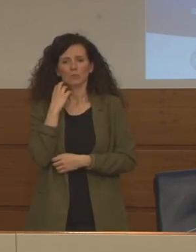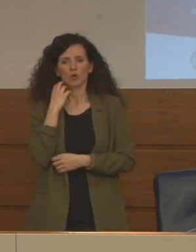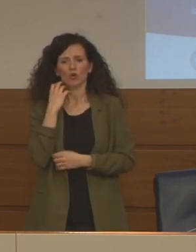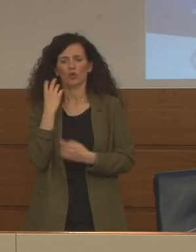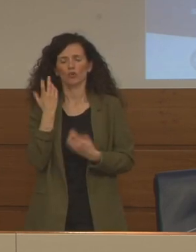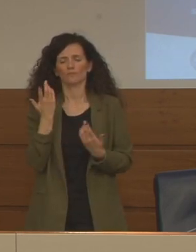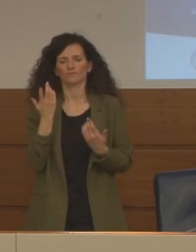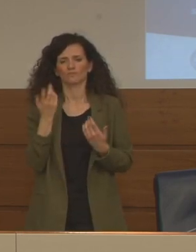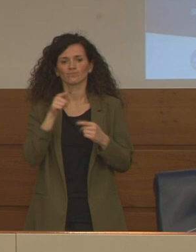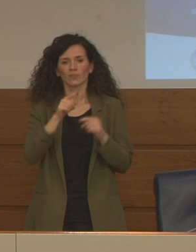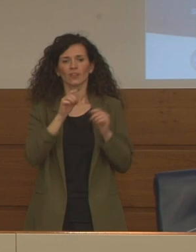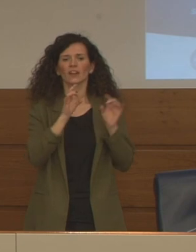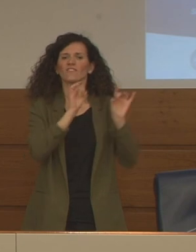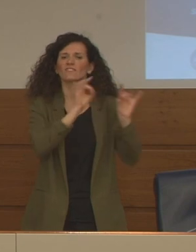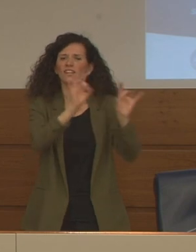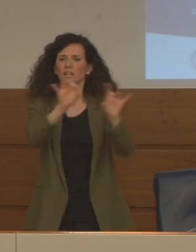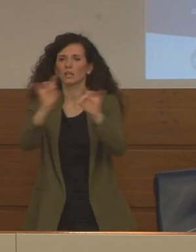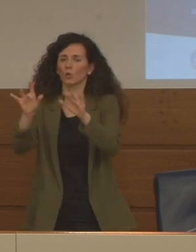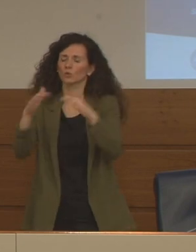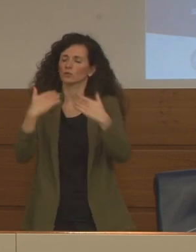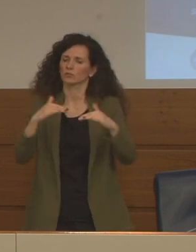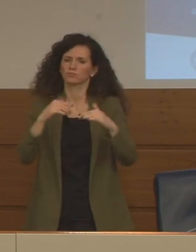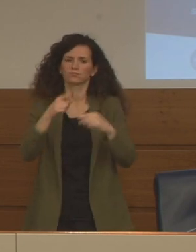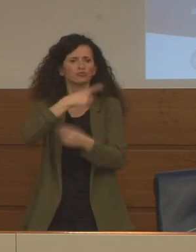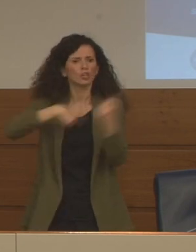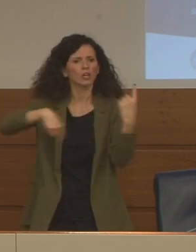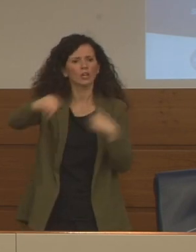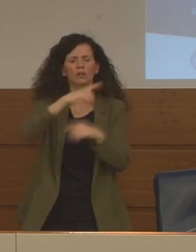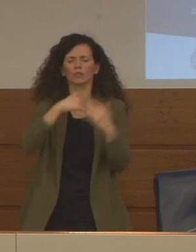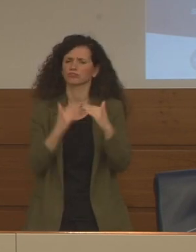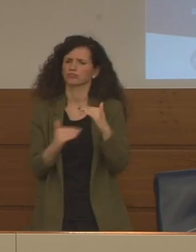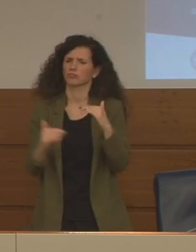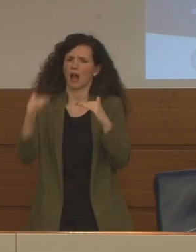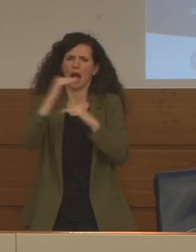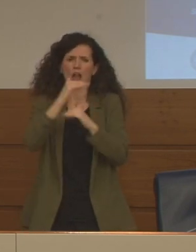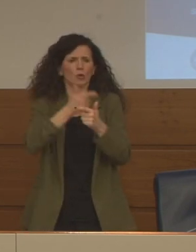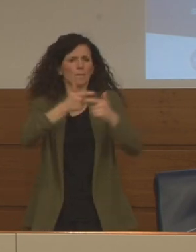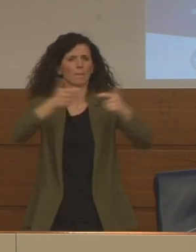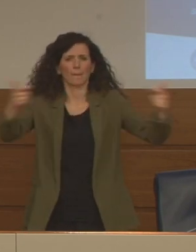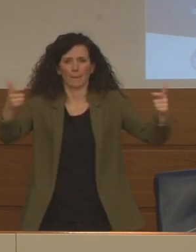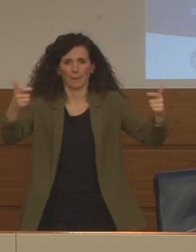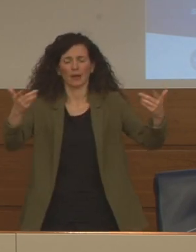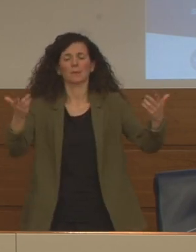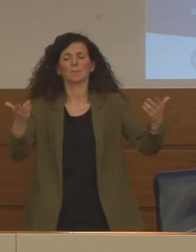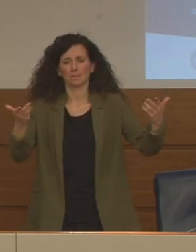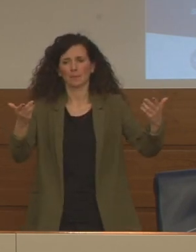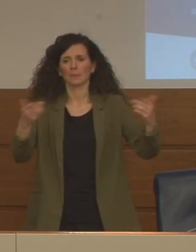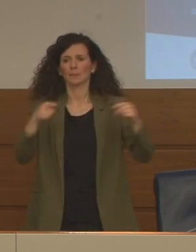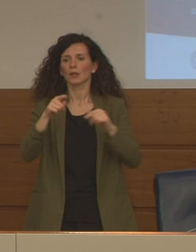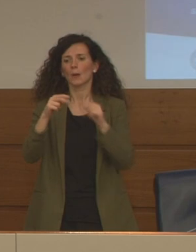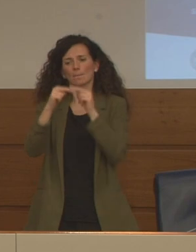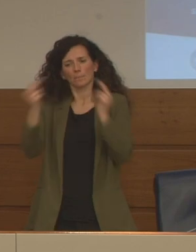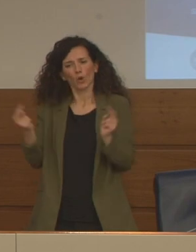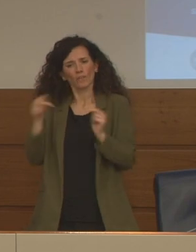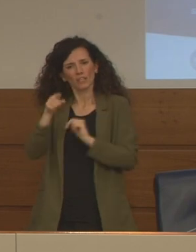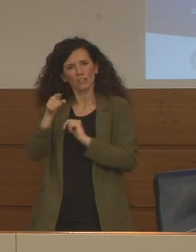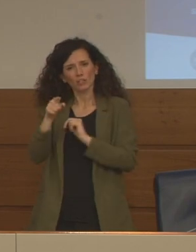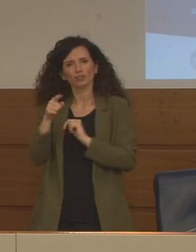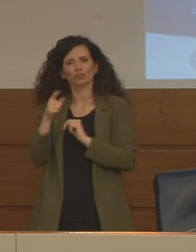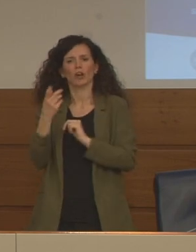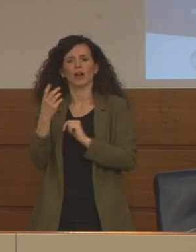circolazione del virus molto elevata a una popolazione anche nella sua provincia